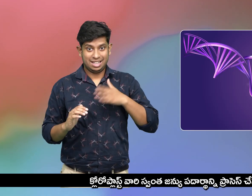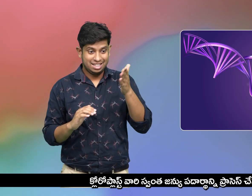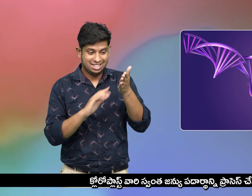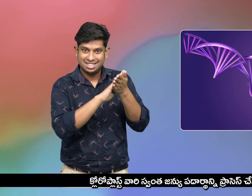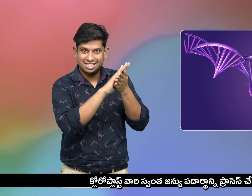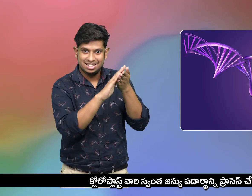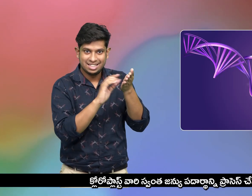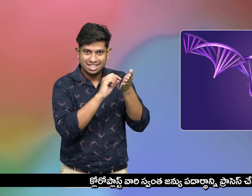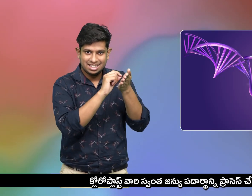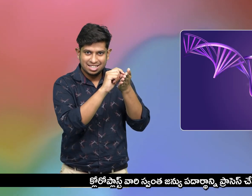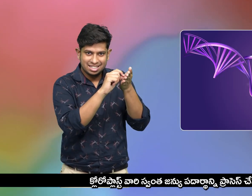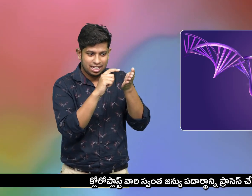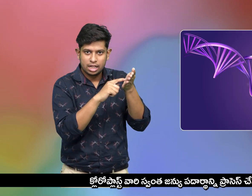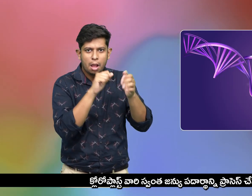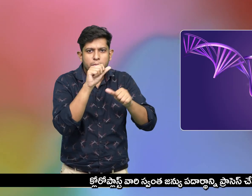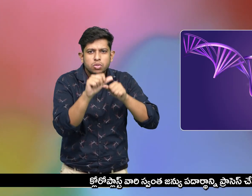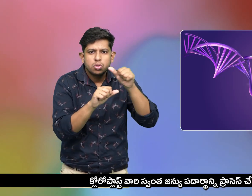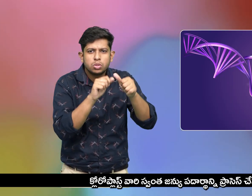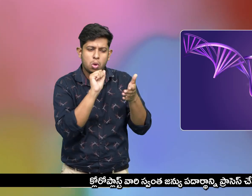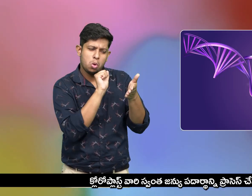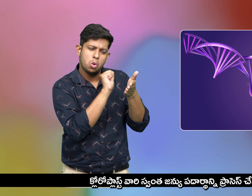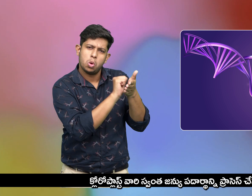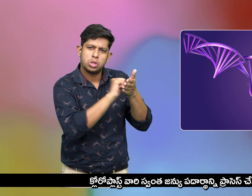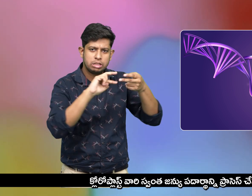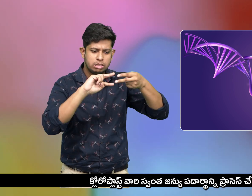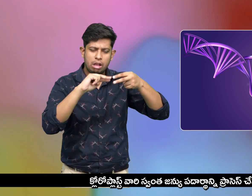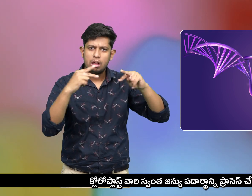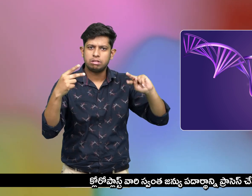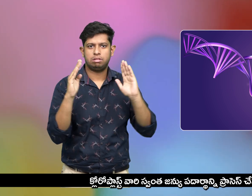క్లోరోప్లాస్ట్ వారి స్వంత జన్యు పదార్థాన్ని ప్రాసెస్ చేస్తుంది